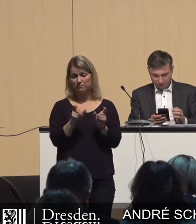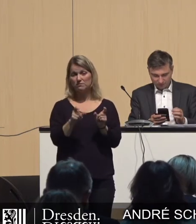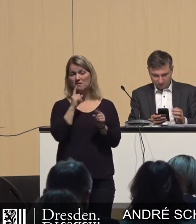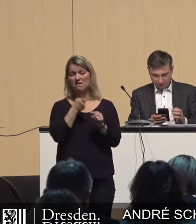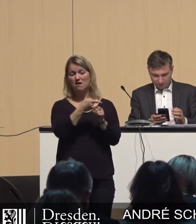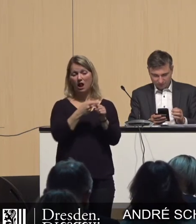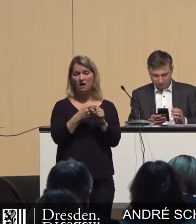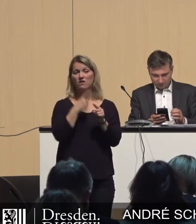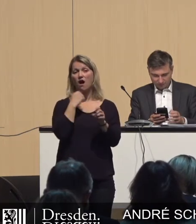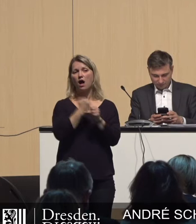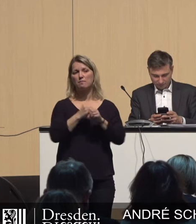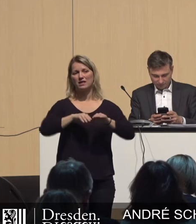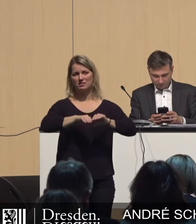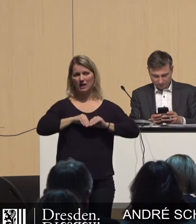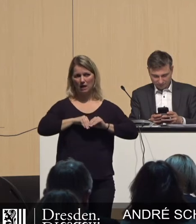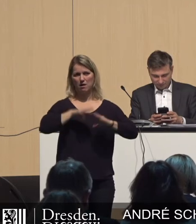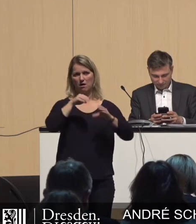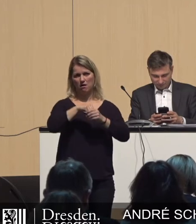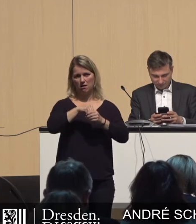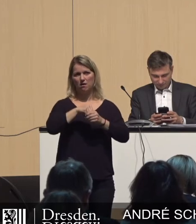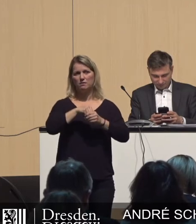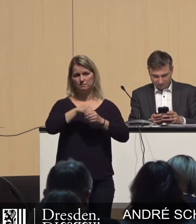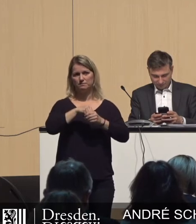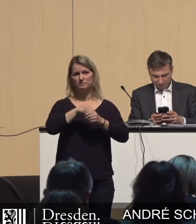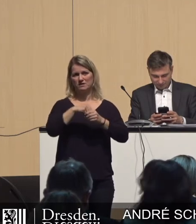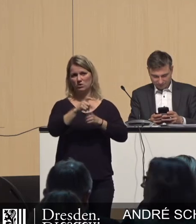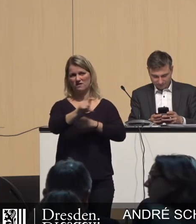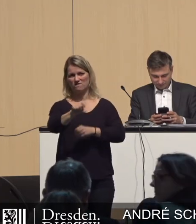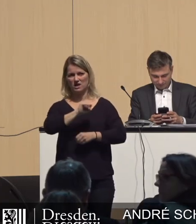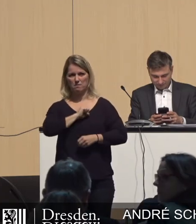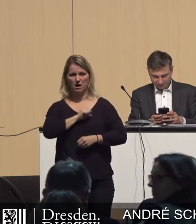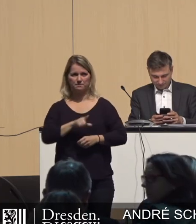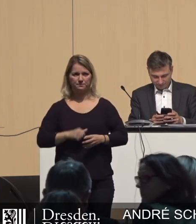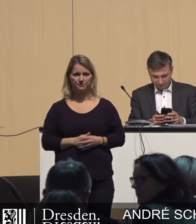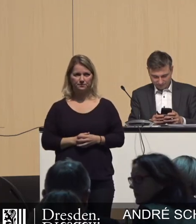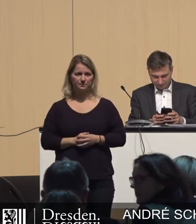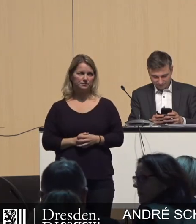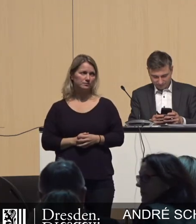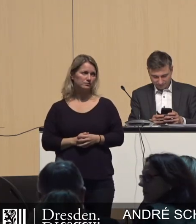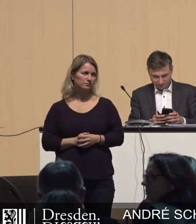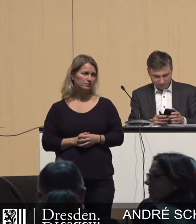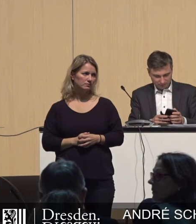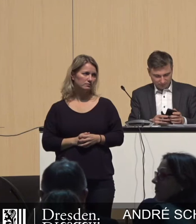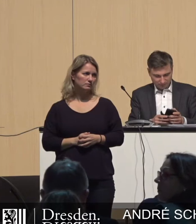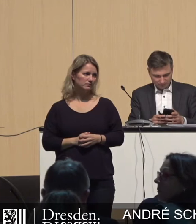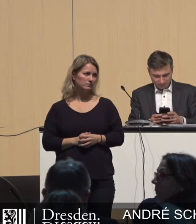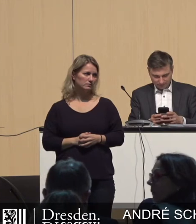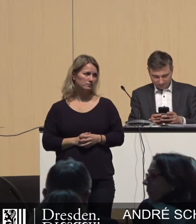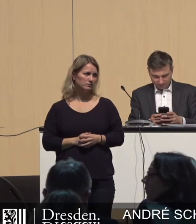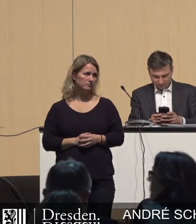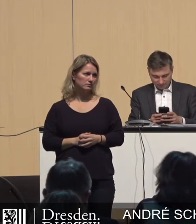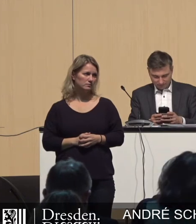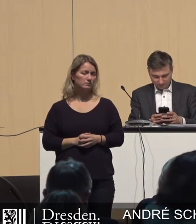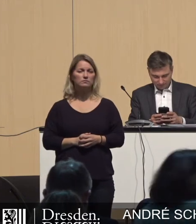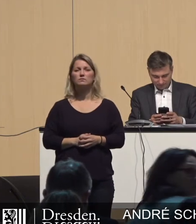zur Hälfte die Arbeitnehmerinnen und Arbeitnehmer des Unternehmens vertreten sind. Und ich möchte auch etwas sagen